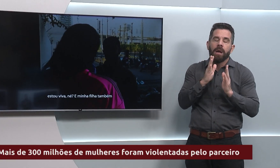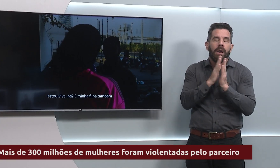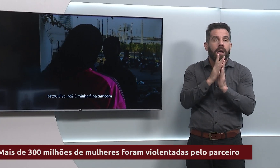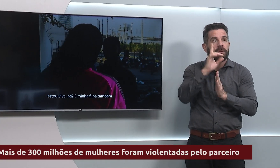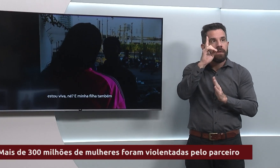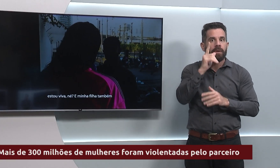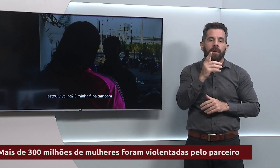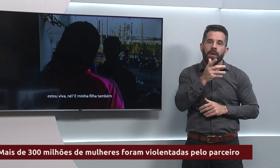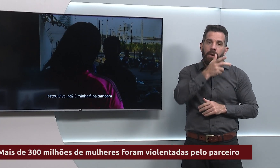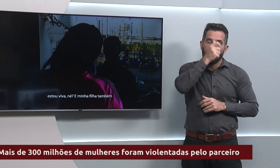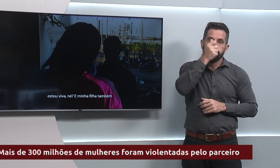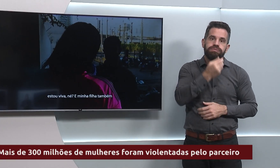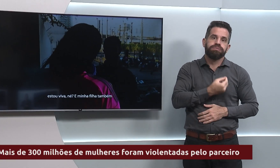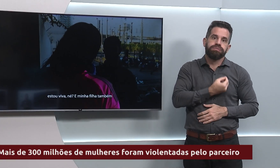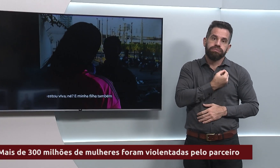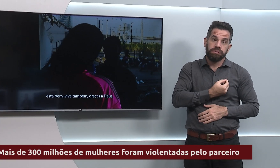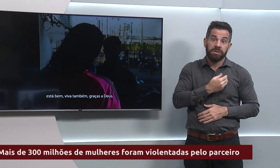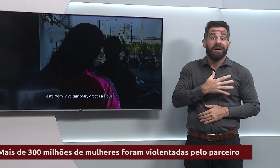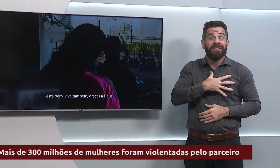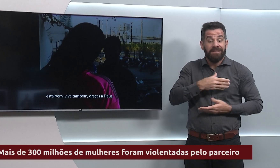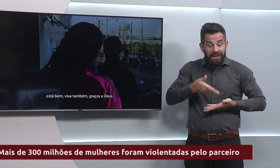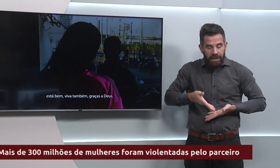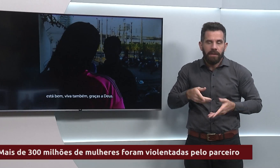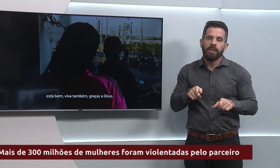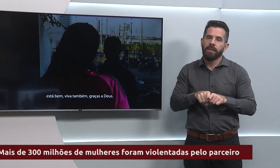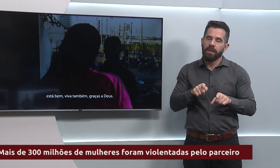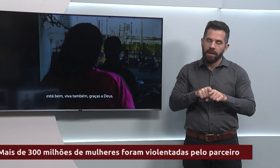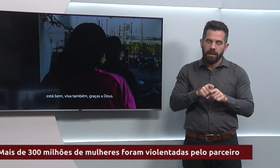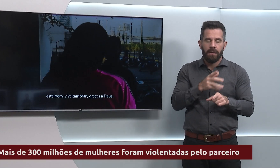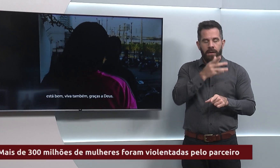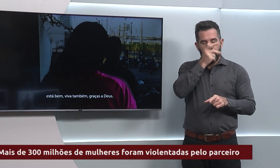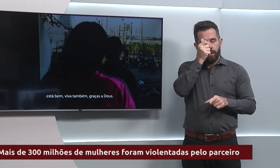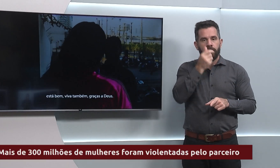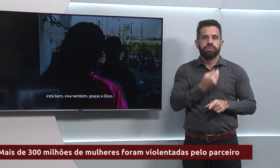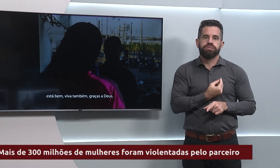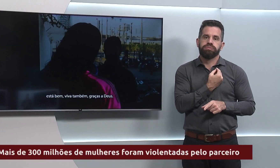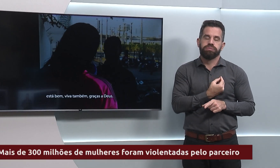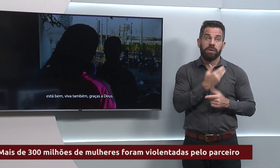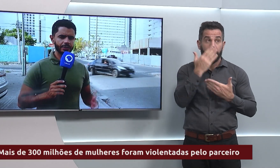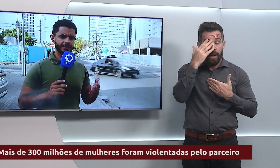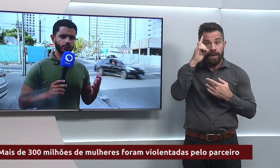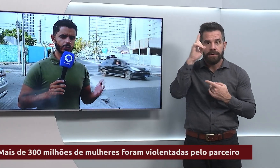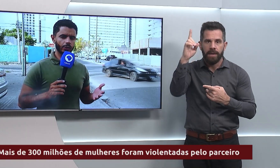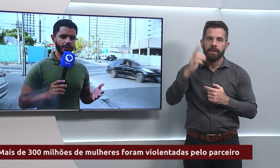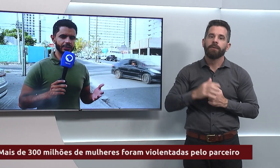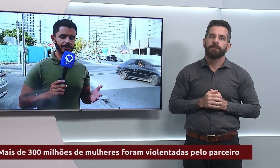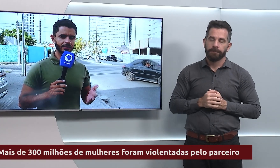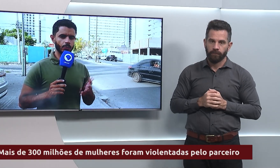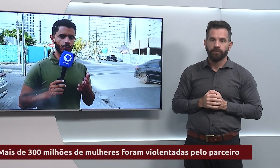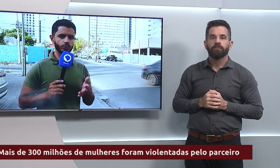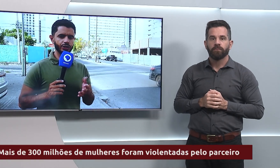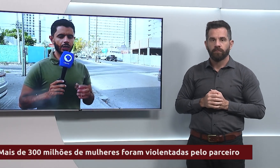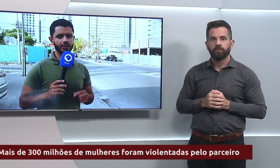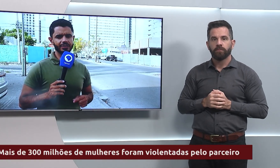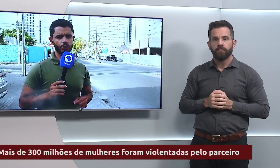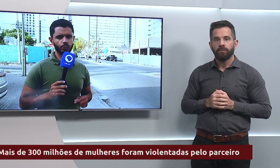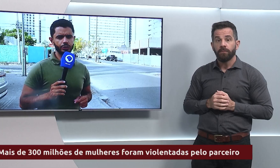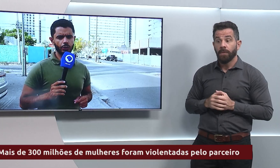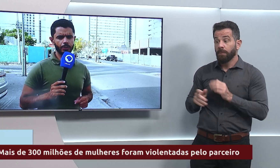viva, né? E minha filha também está bem. Está viva também, graças a Deus. Segundo a Organização Mundial da Saúde, a